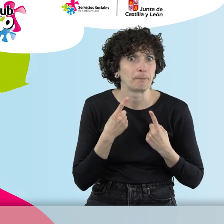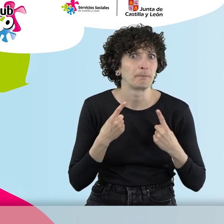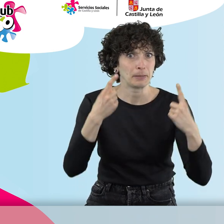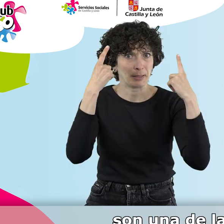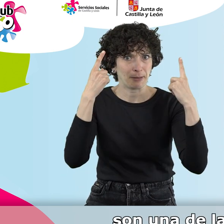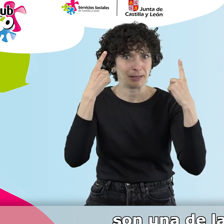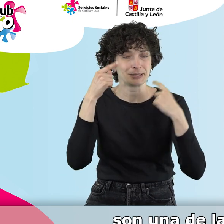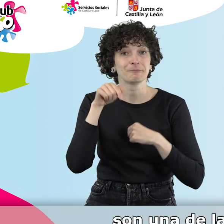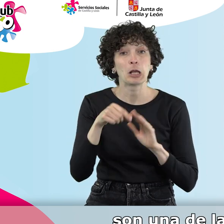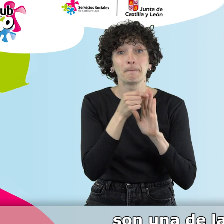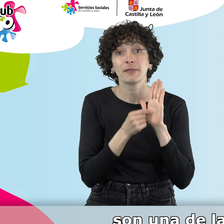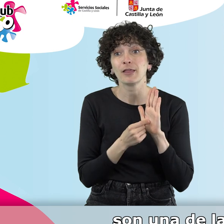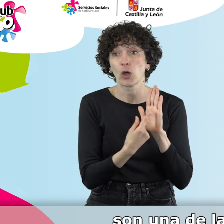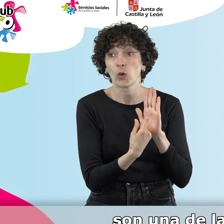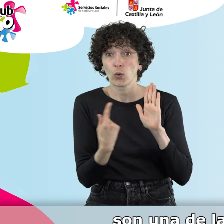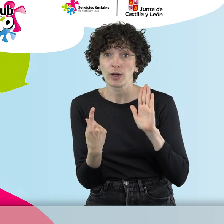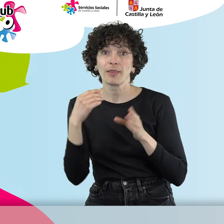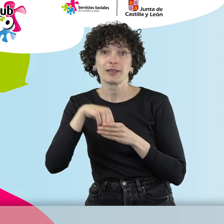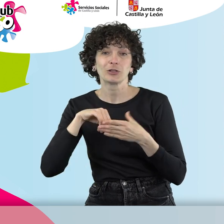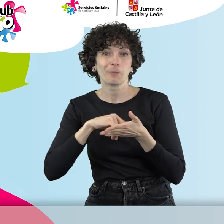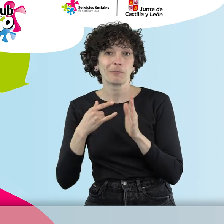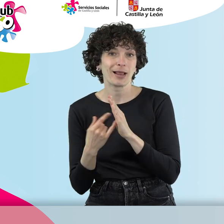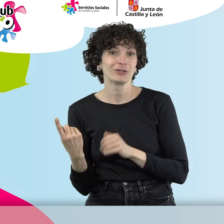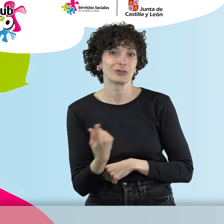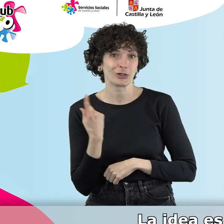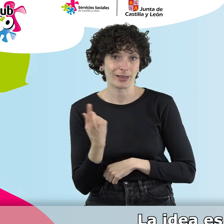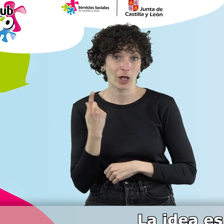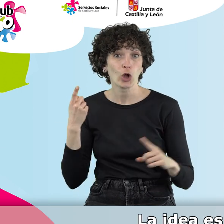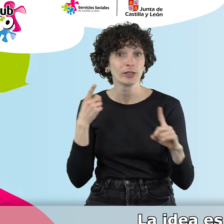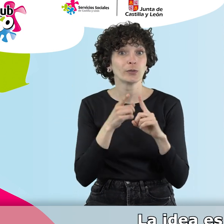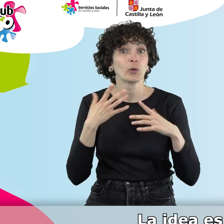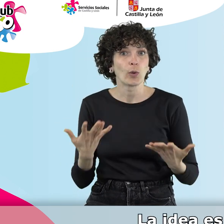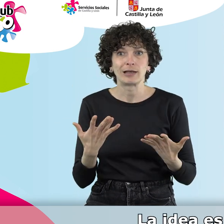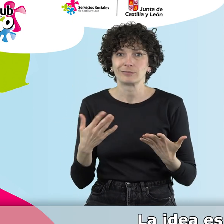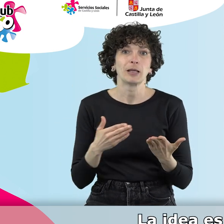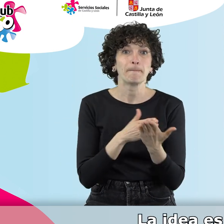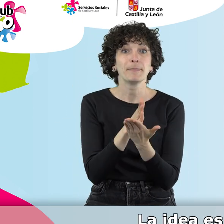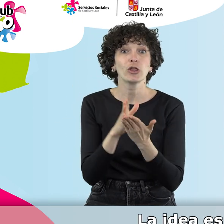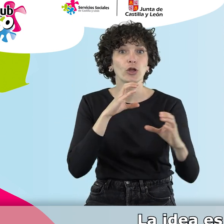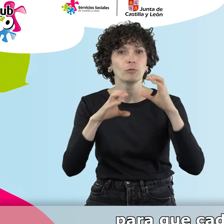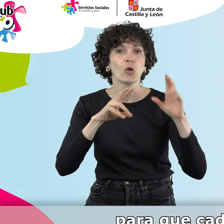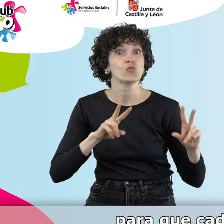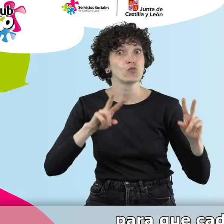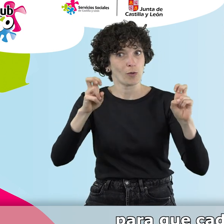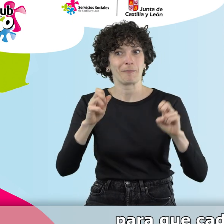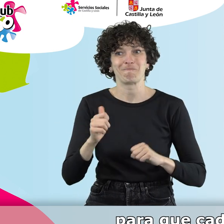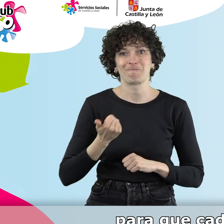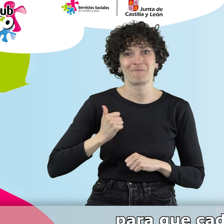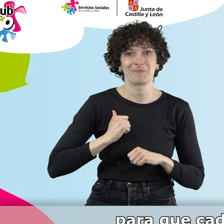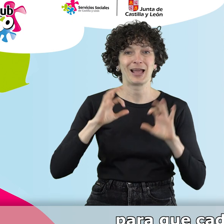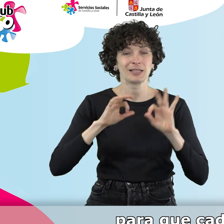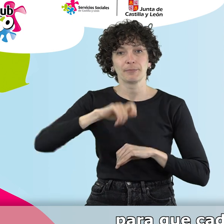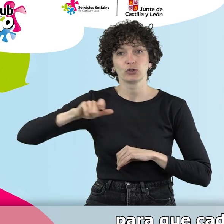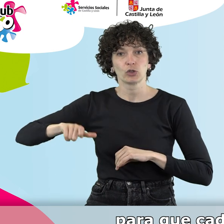administración, son una de las medidas que estaban previstas en el Plan de Soledad. La idea es utilizar un medio nuevo de comunicación para que cada persona